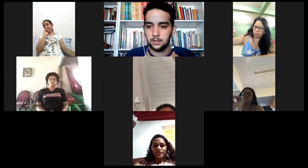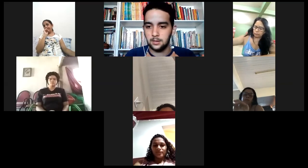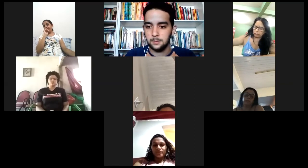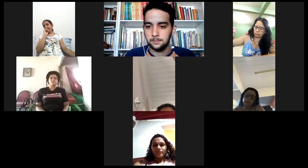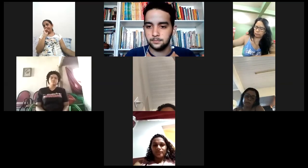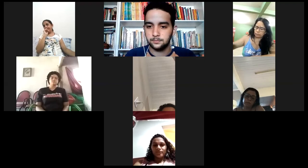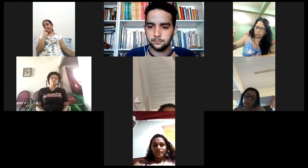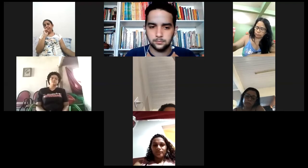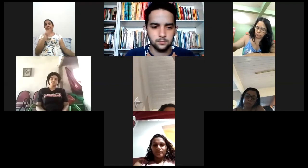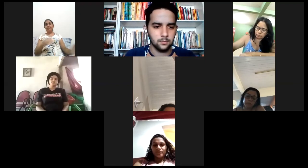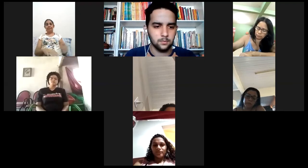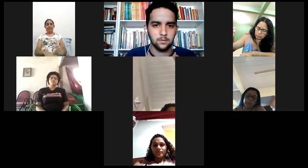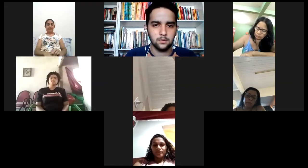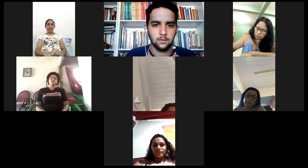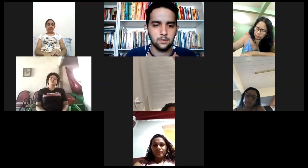Abrir aqui.